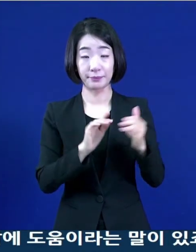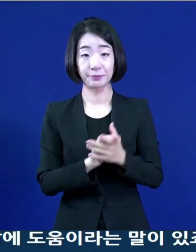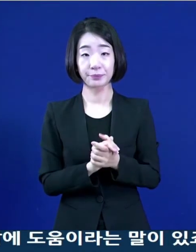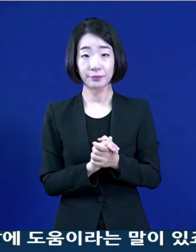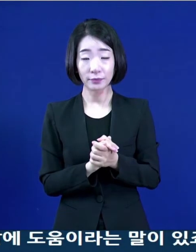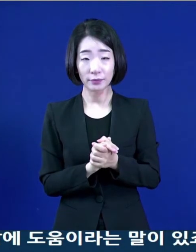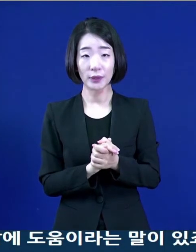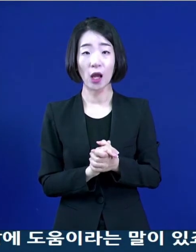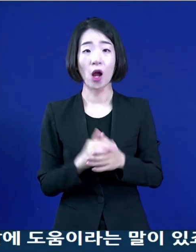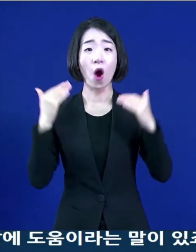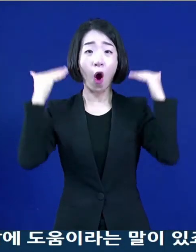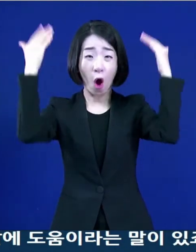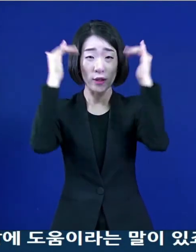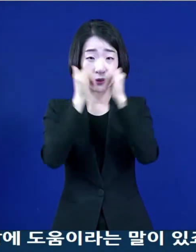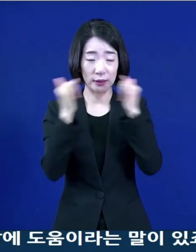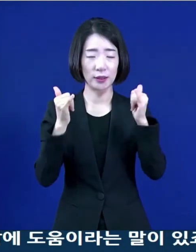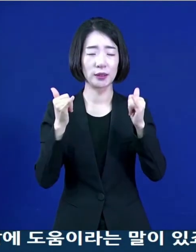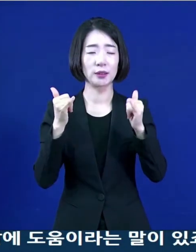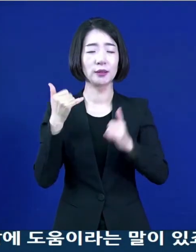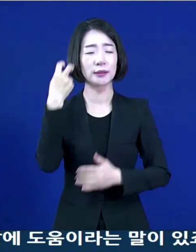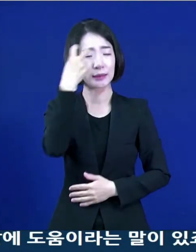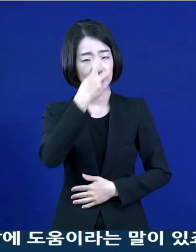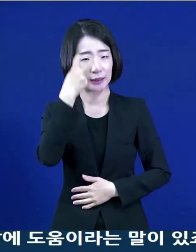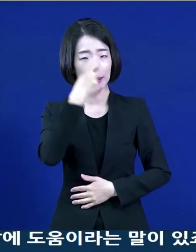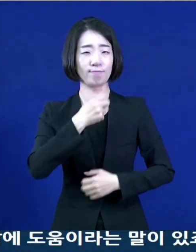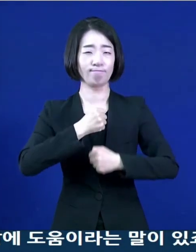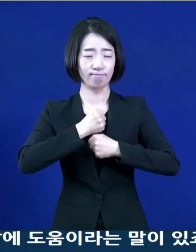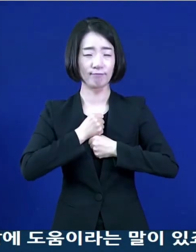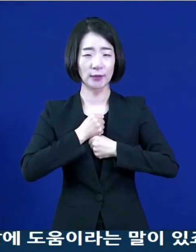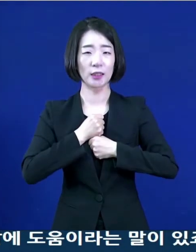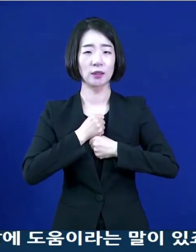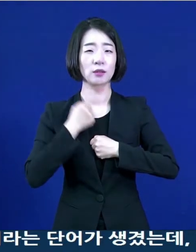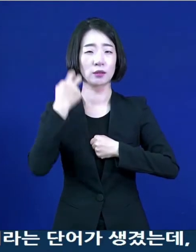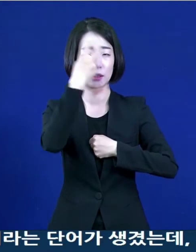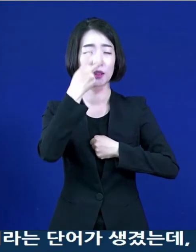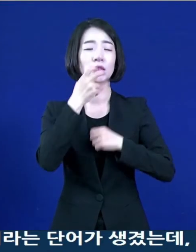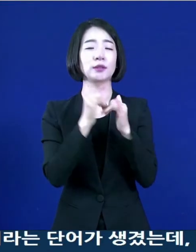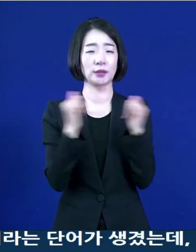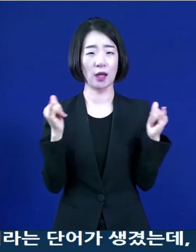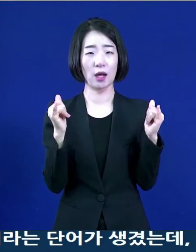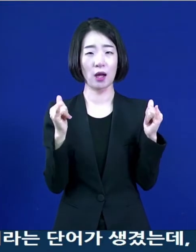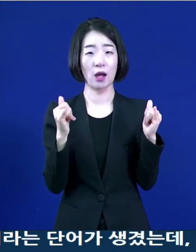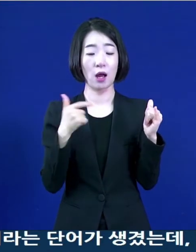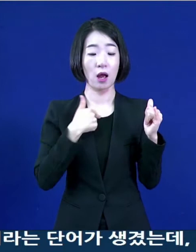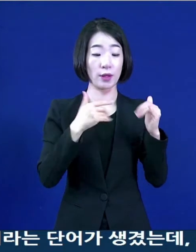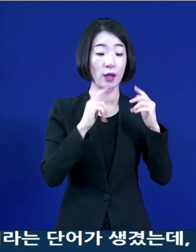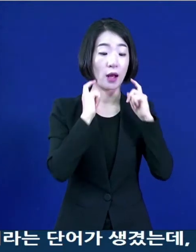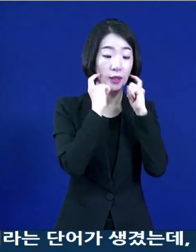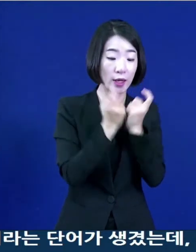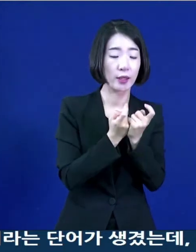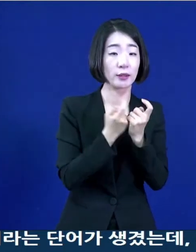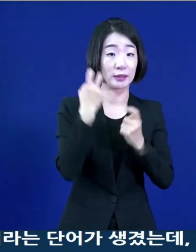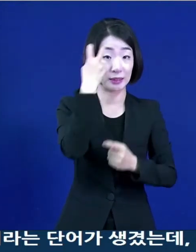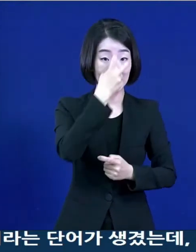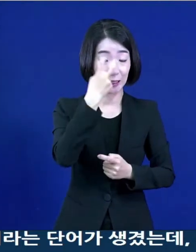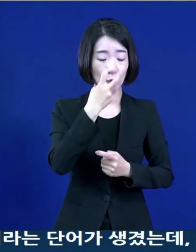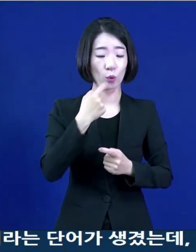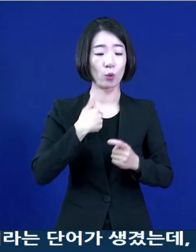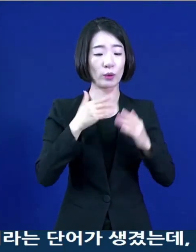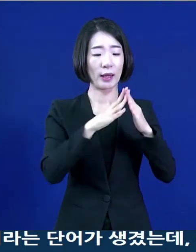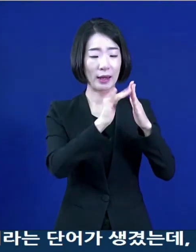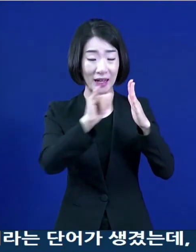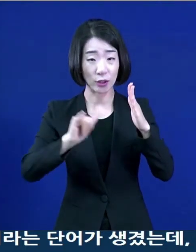믿습니다. 가정을 지키고, 교회를 지키고, 공동체를 지키고, 사회를 지키고, 내가 있는 그 부분들을 지키는 자.